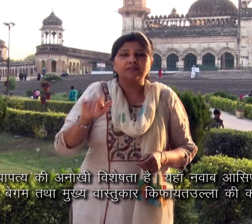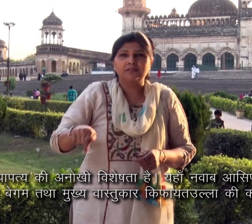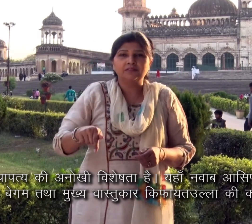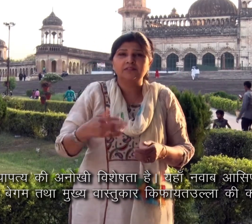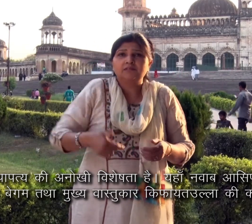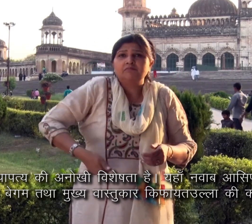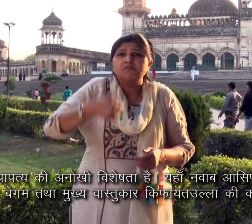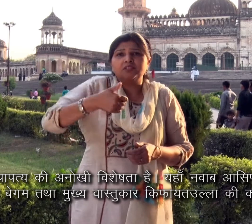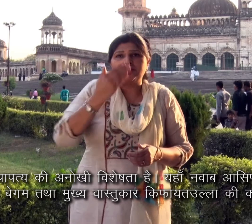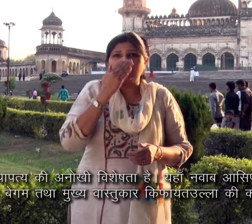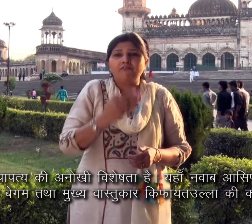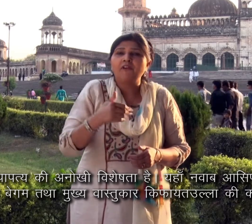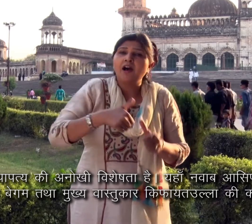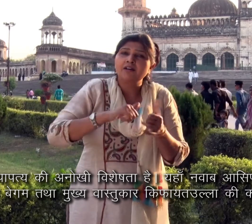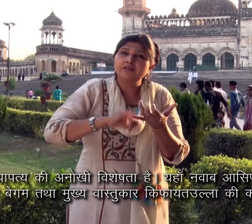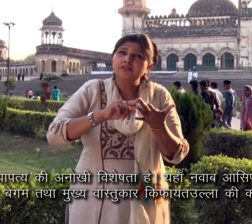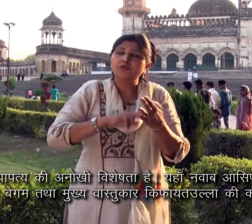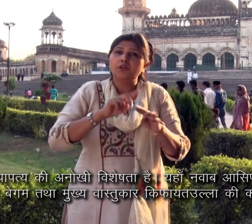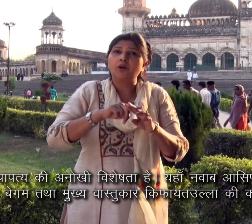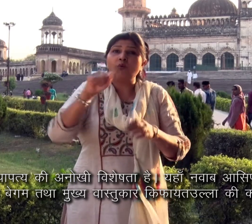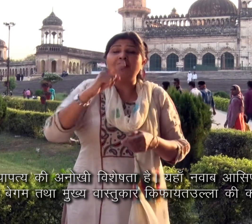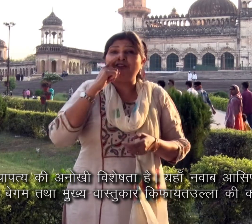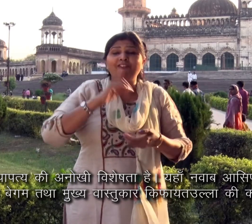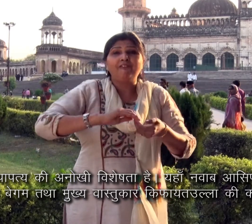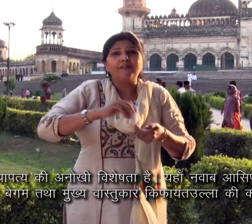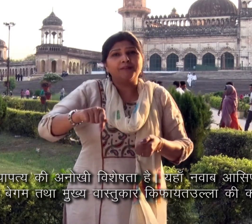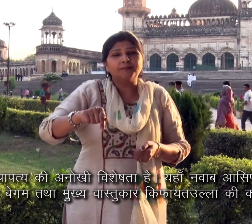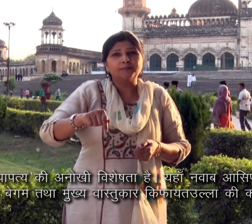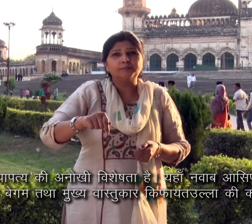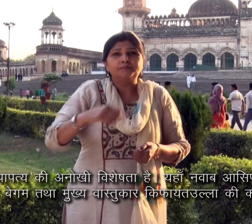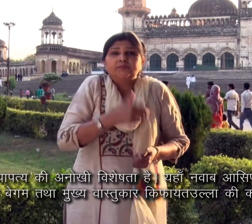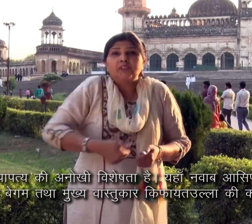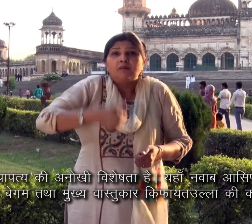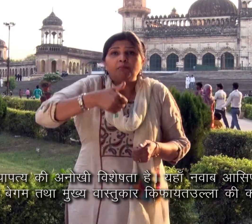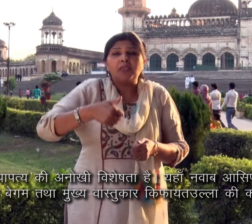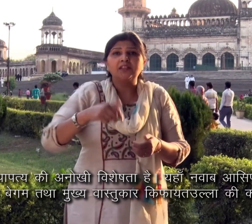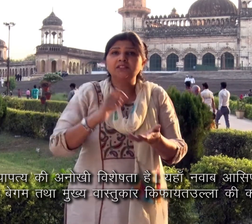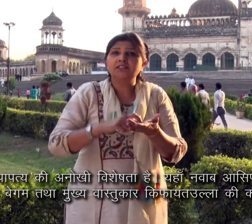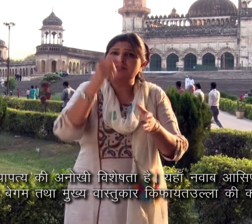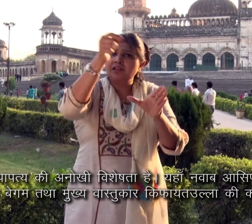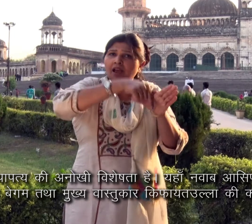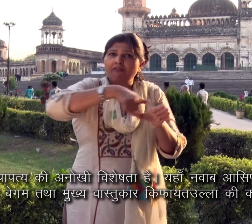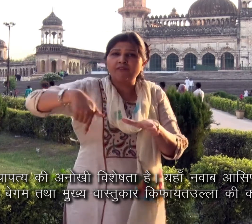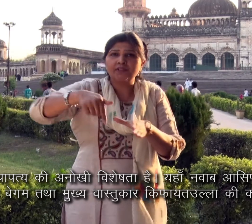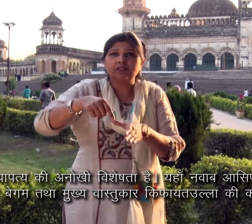यहाँ नवाब आसिफउद्दौला, उनकी बेगम तथा मुख्य वास्तुकार किफायतुल्लाह की कब्रें हैं।